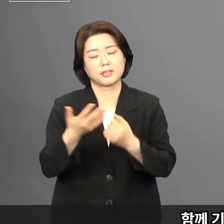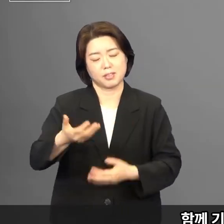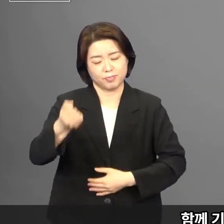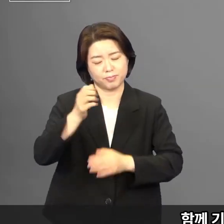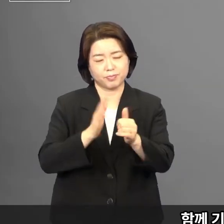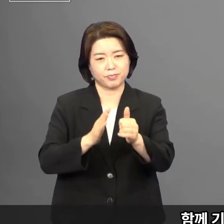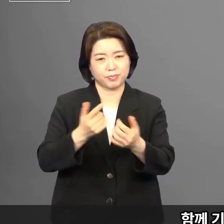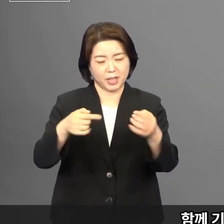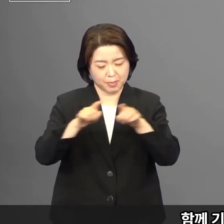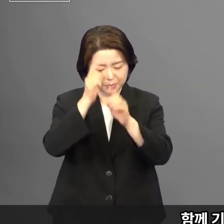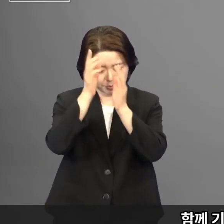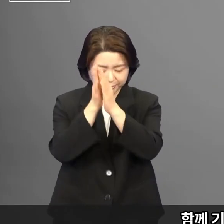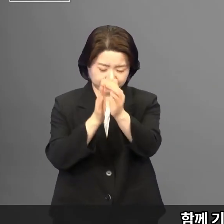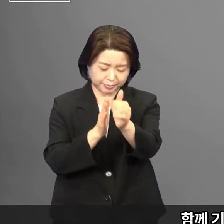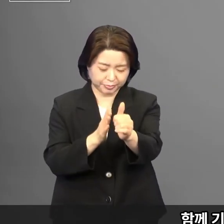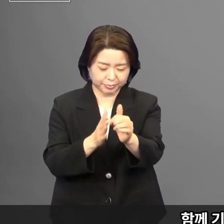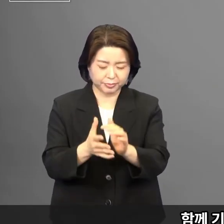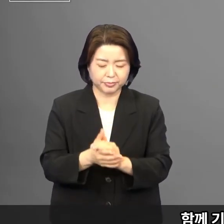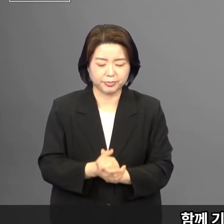함께 기도하겠습니다.